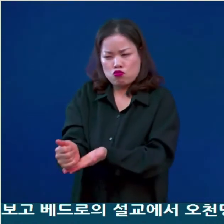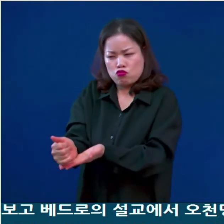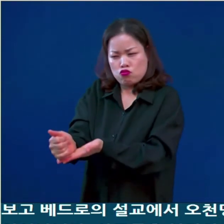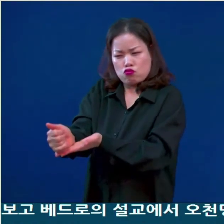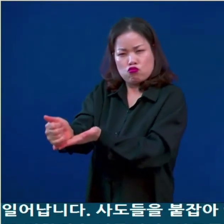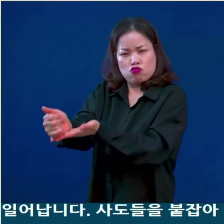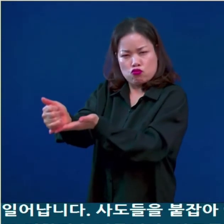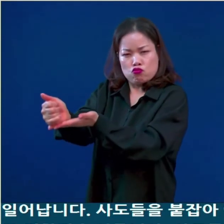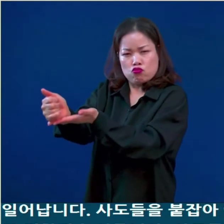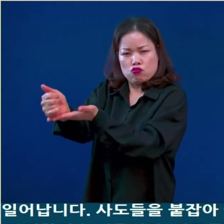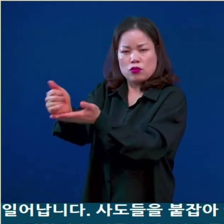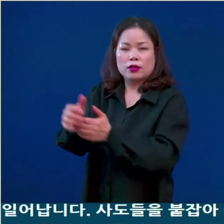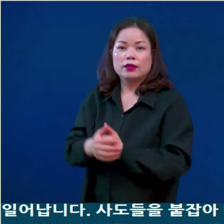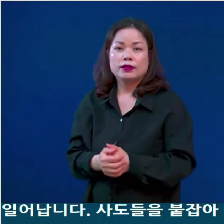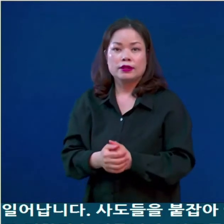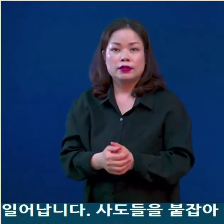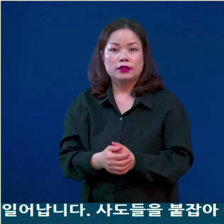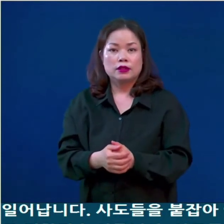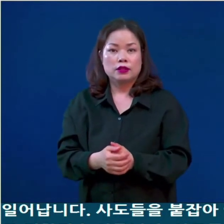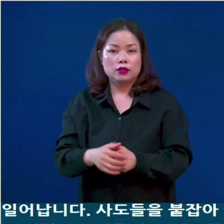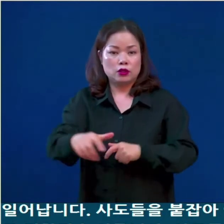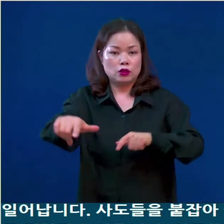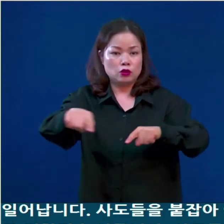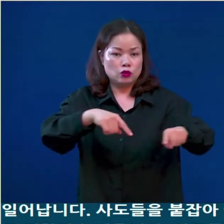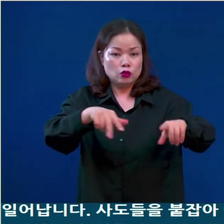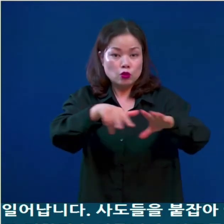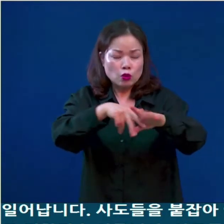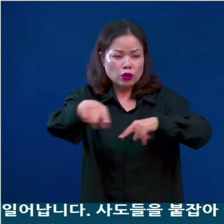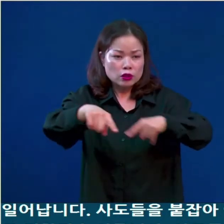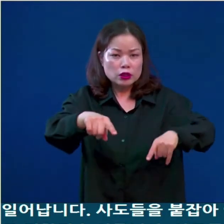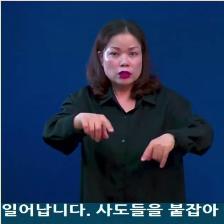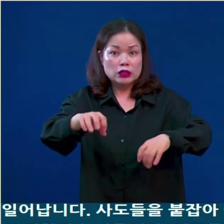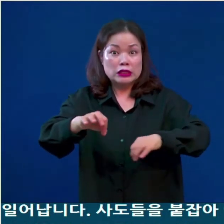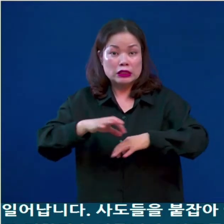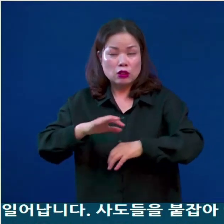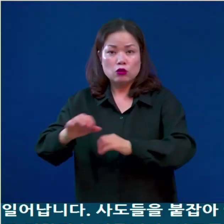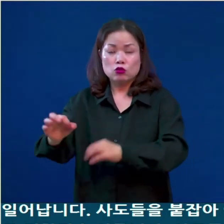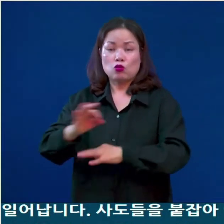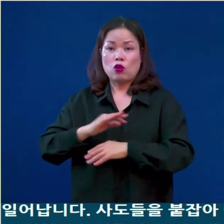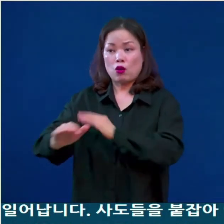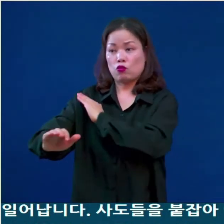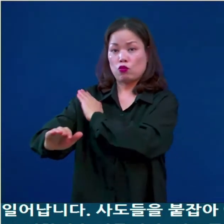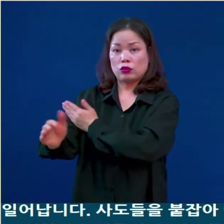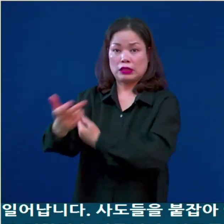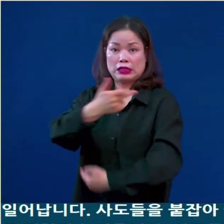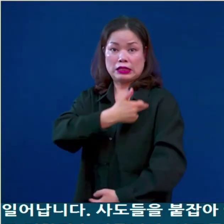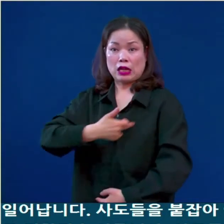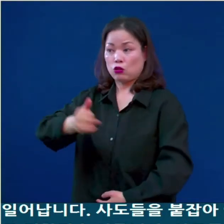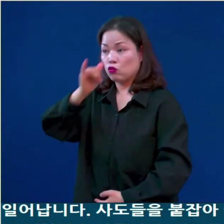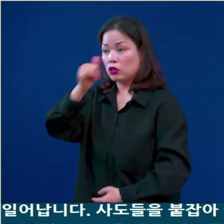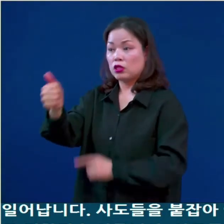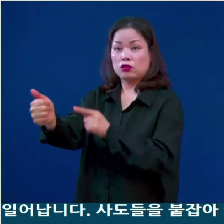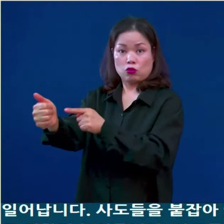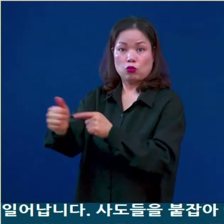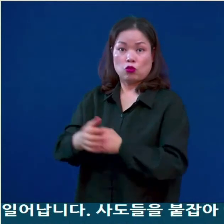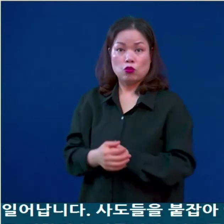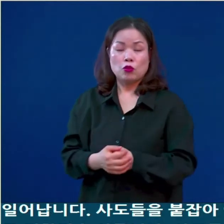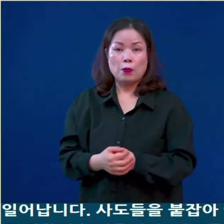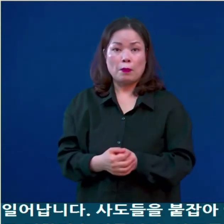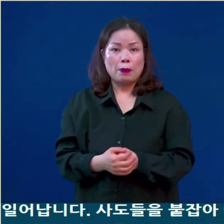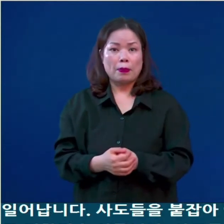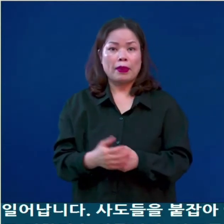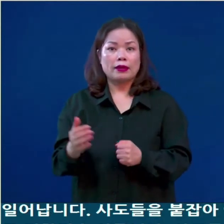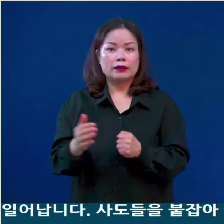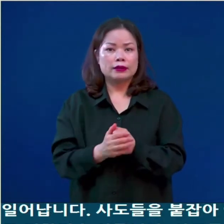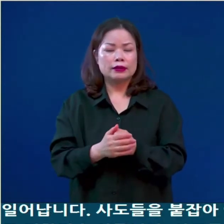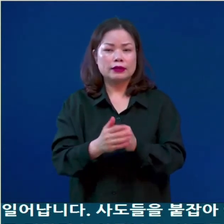받습니다. 더욱이 종교 지도자들에게는 없는 놀라운 권능이 그들에게는 있습니다.